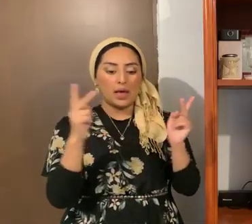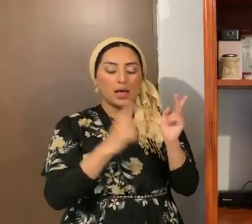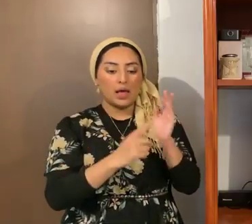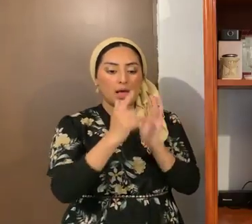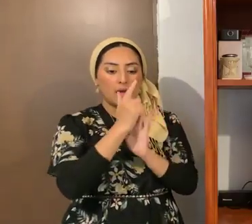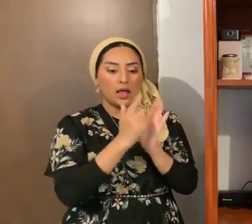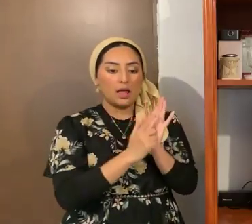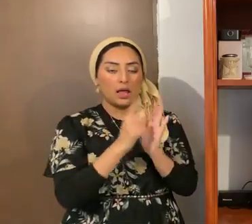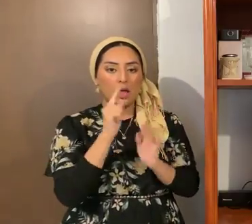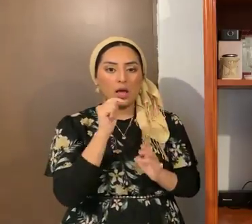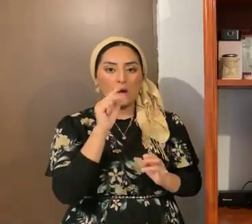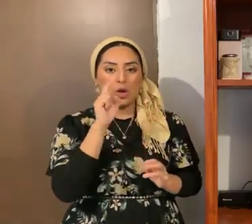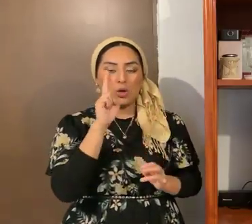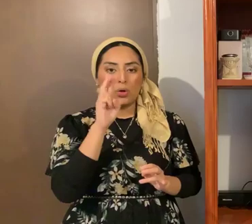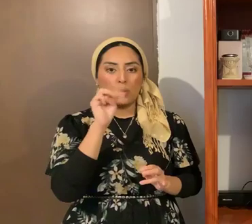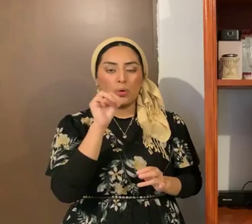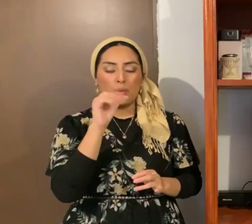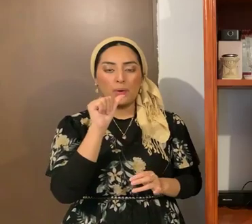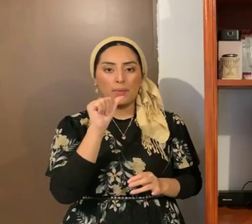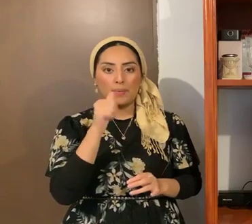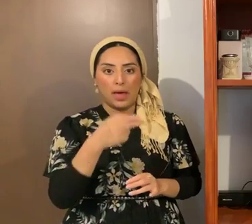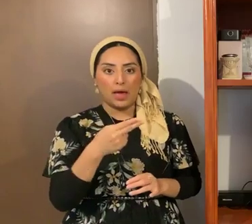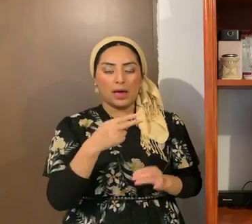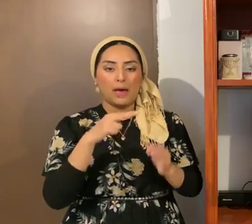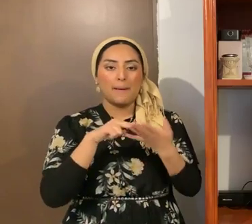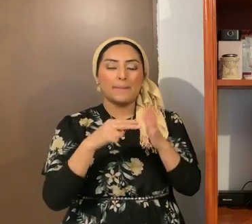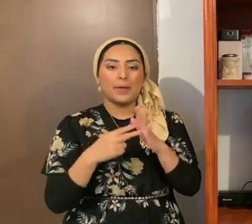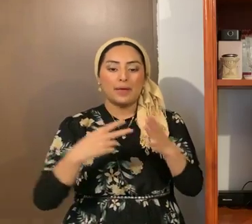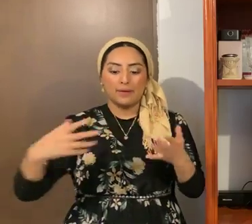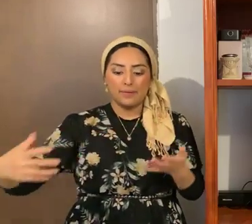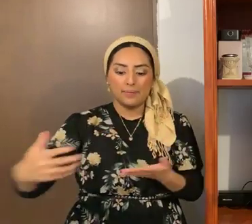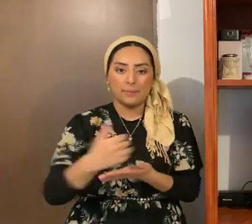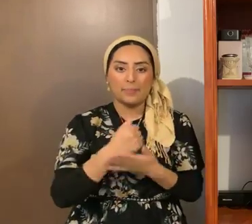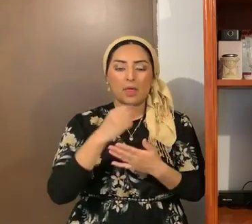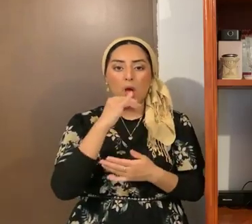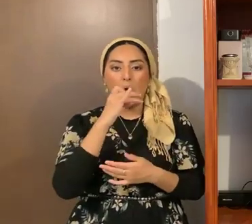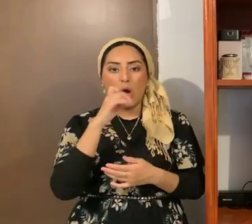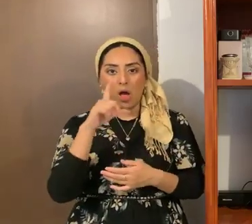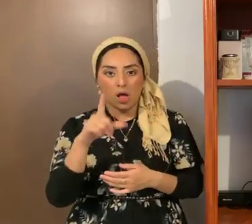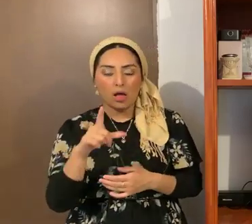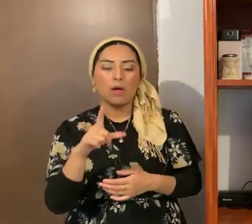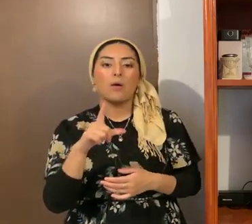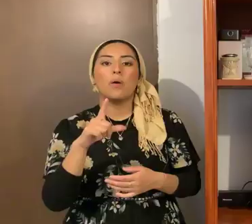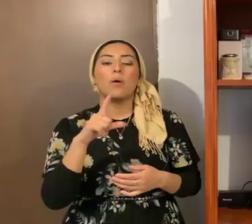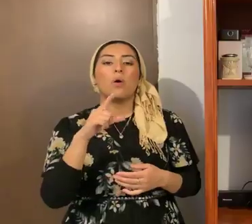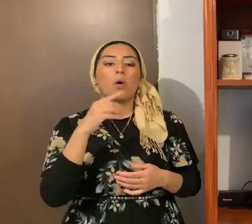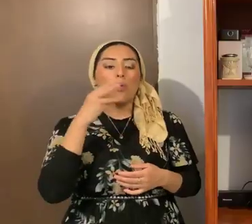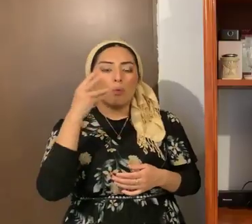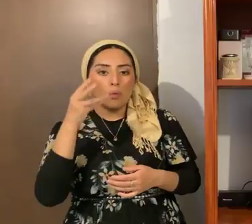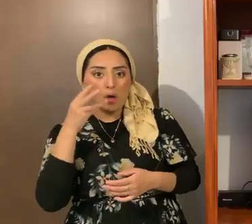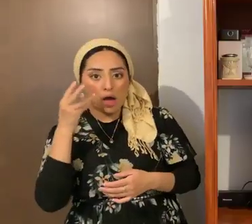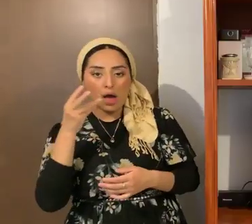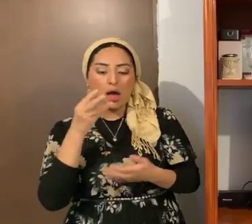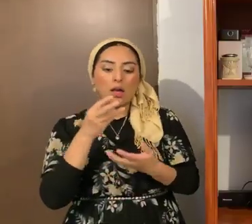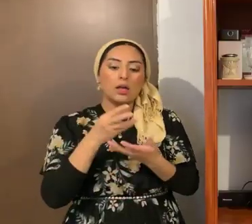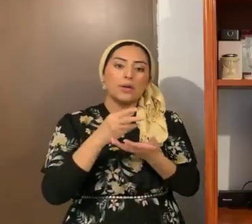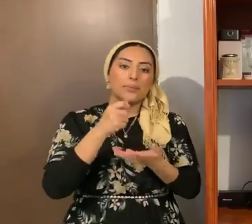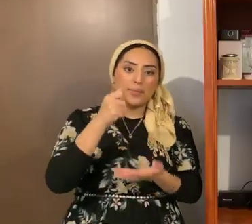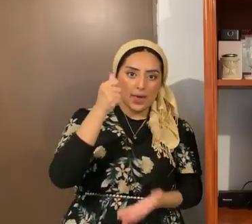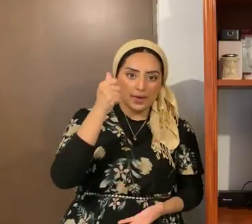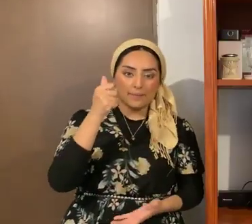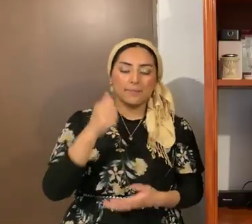leyes de Trumá, que quiere decir las ofrendas de la cosecha, del grano, del vino, del aceite de olivo. Eso ya está ministrado. No lo anoten, eso ya está